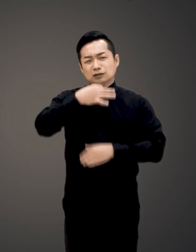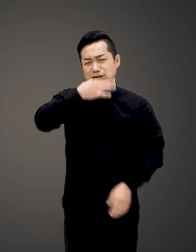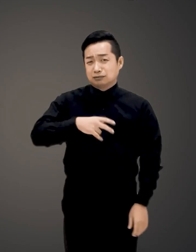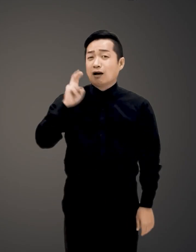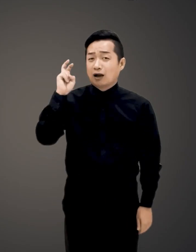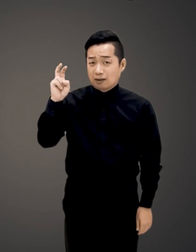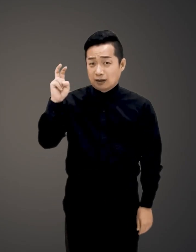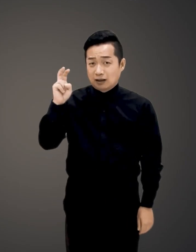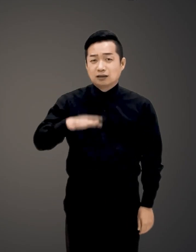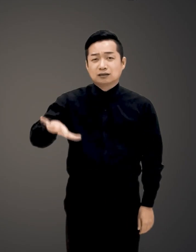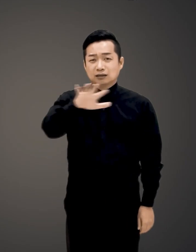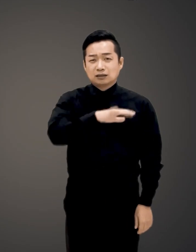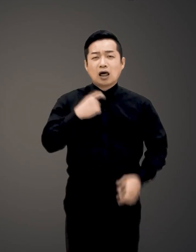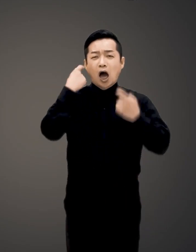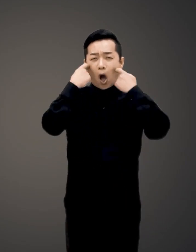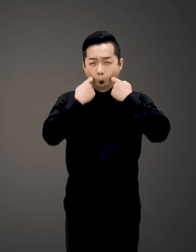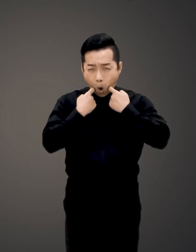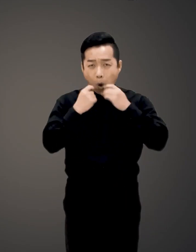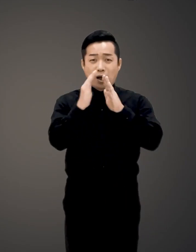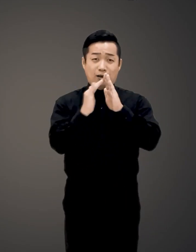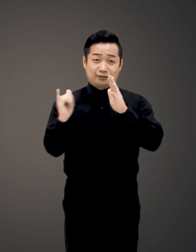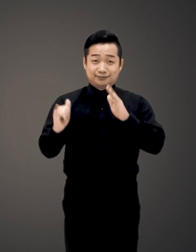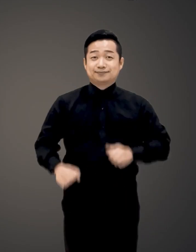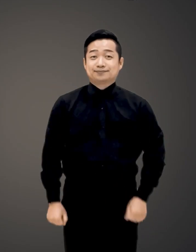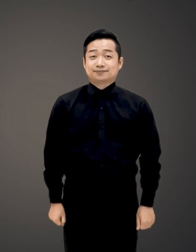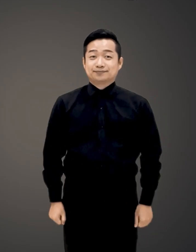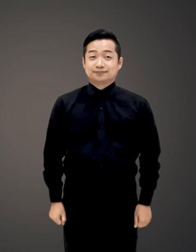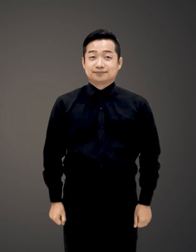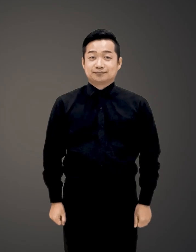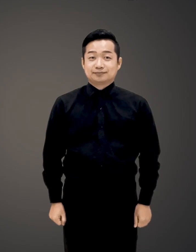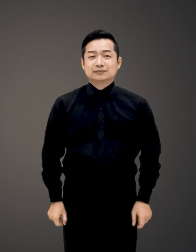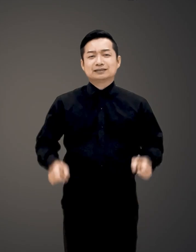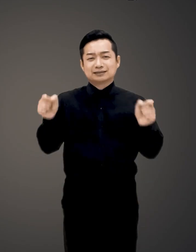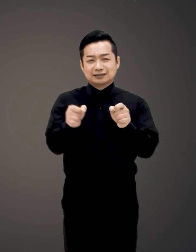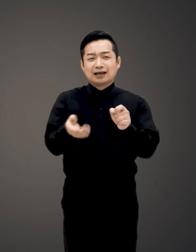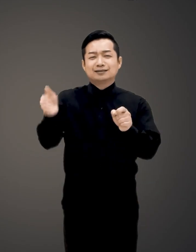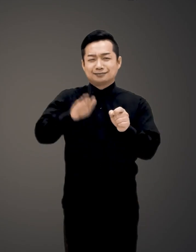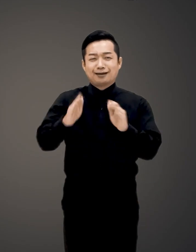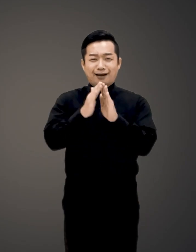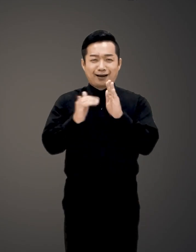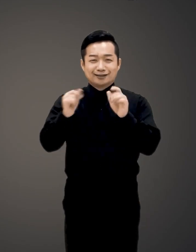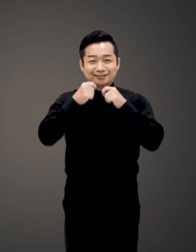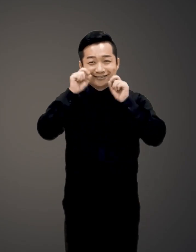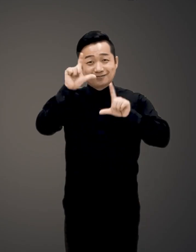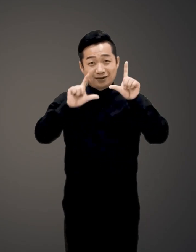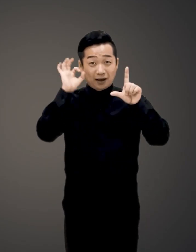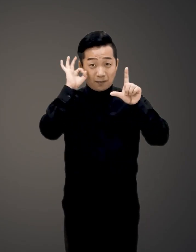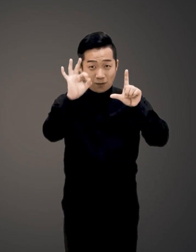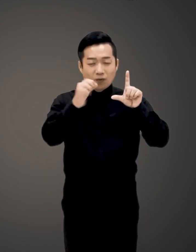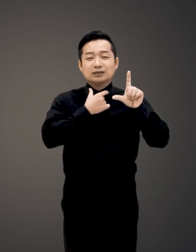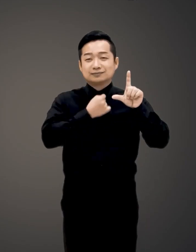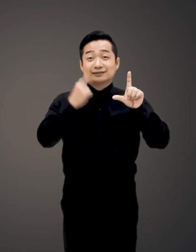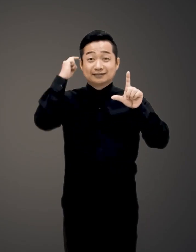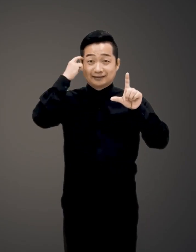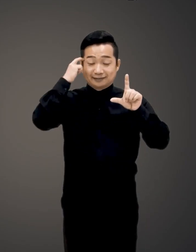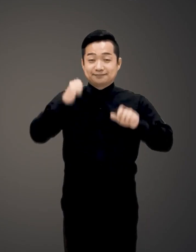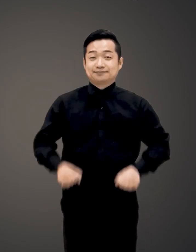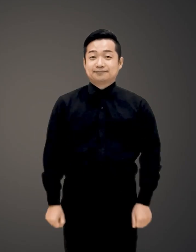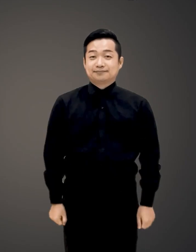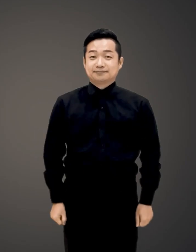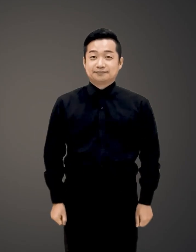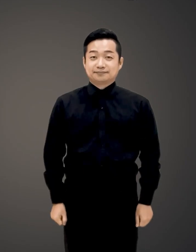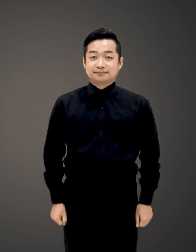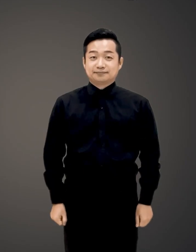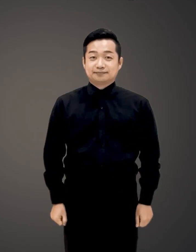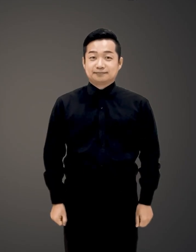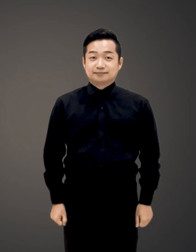아주 힘들었는지 많이 야윈 가족들이다. 짧지만 가족들의 웃는 모습을 보고 싶다는